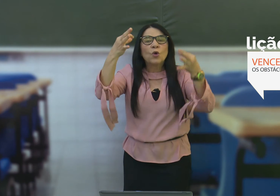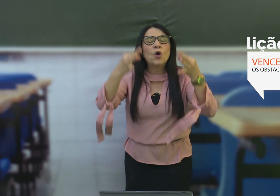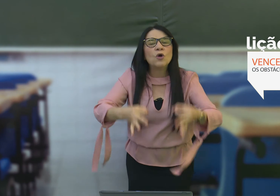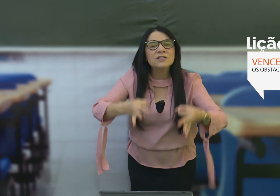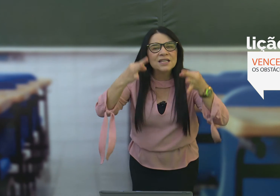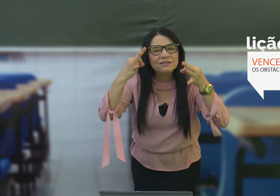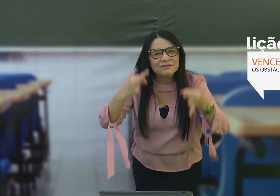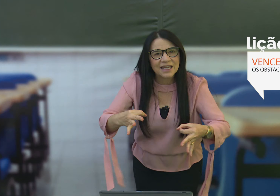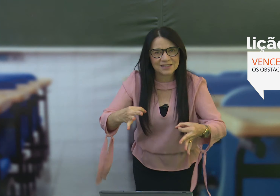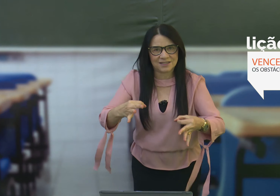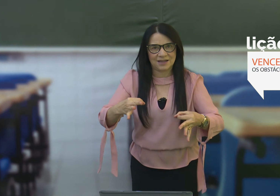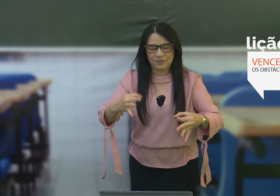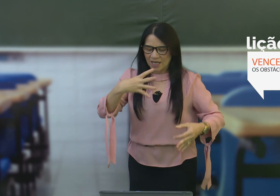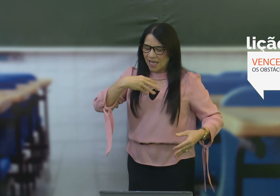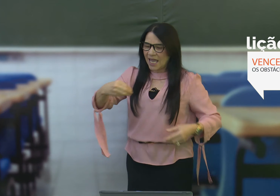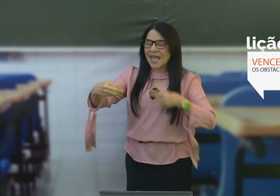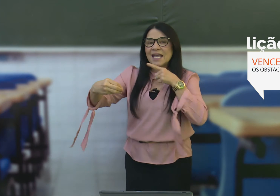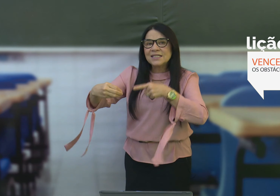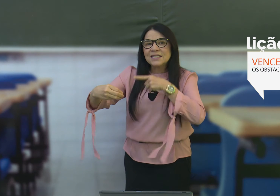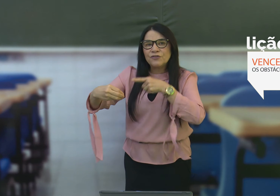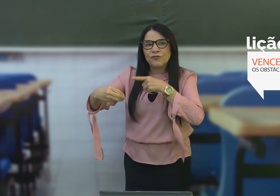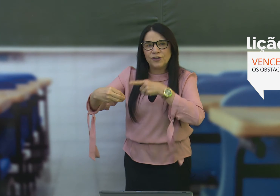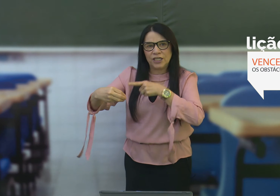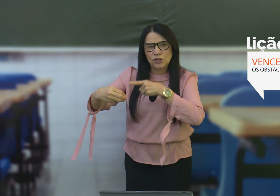com certeza esse filho